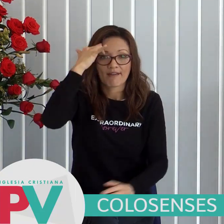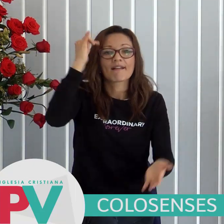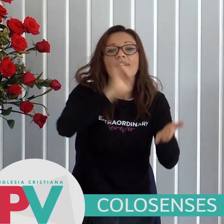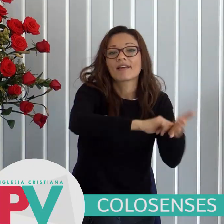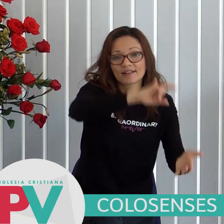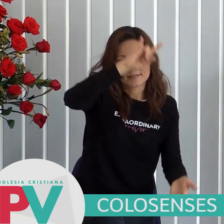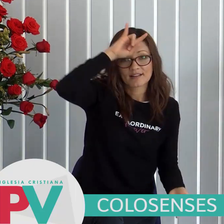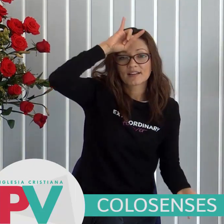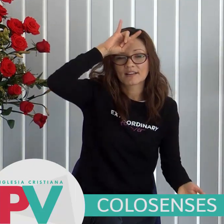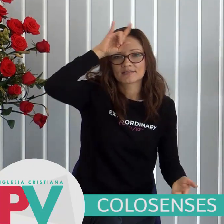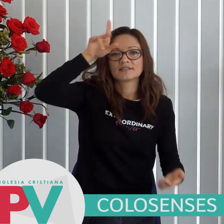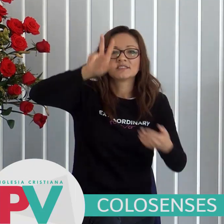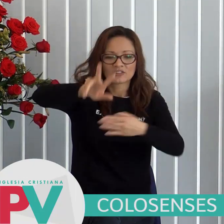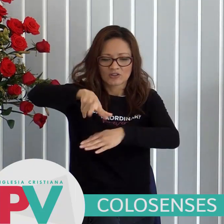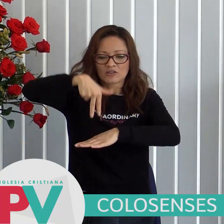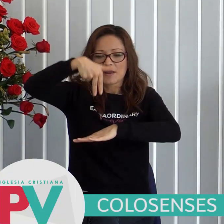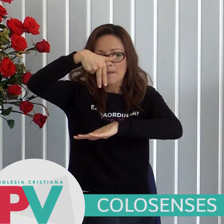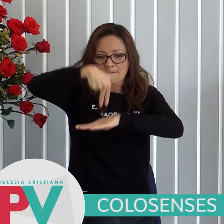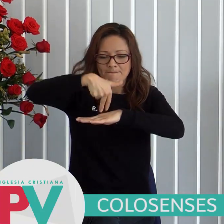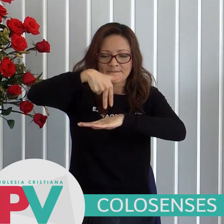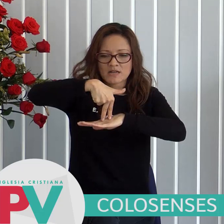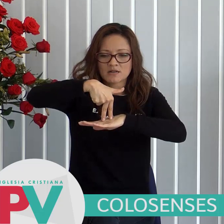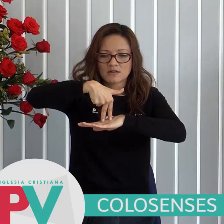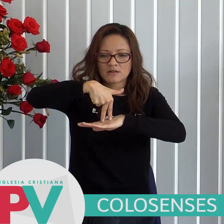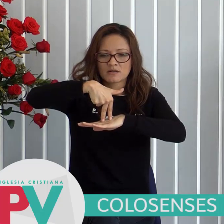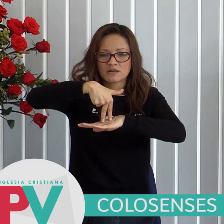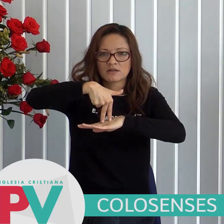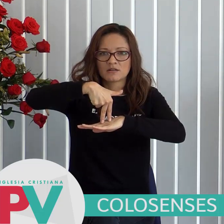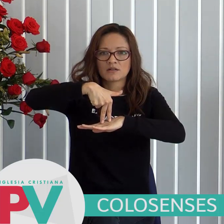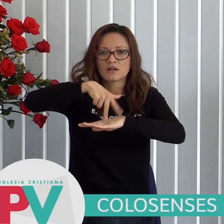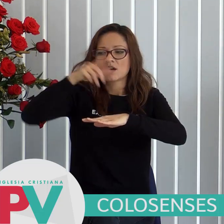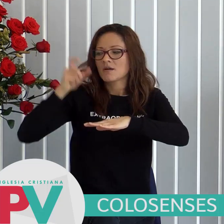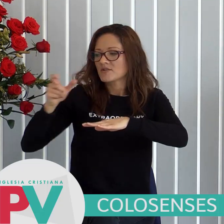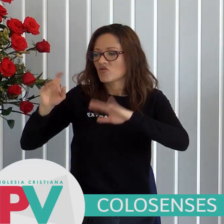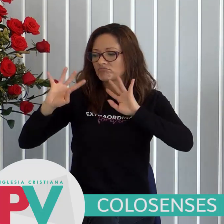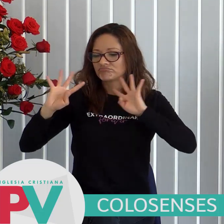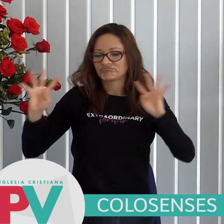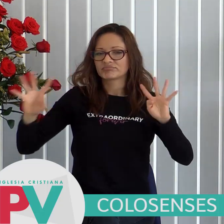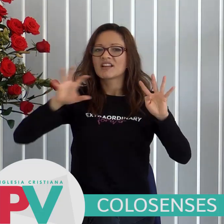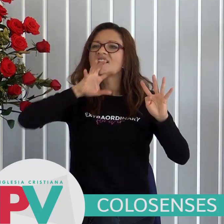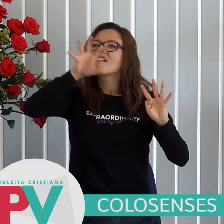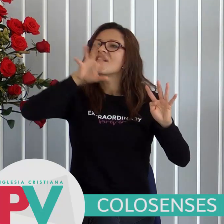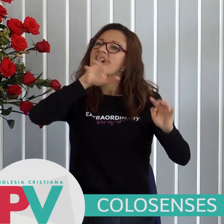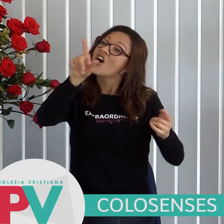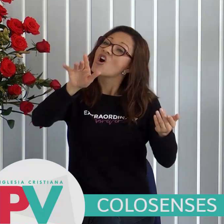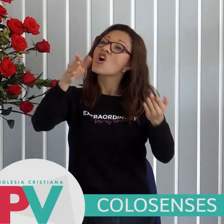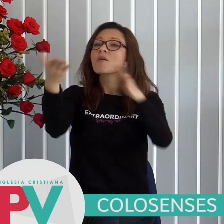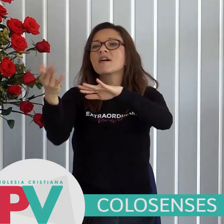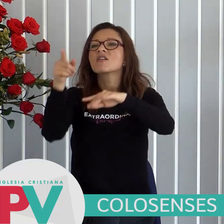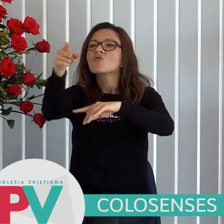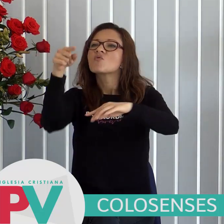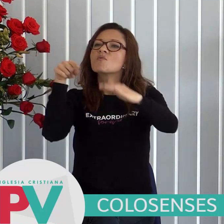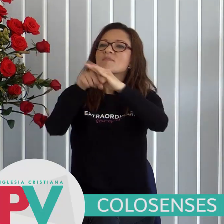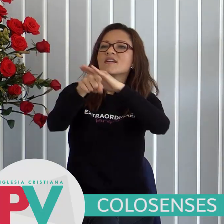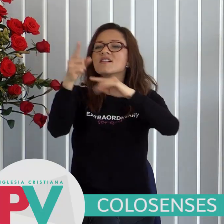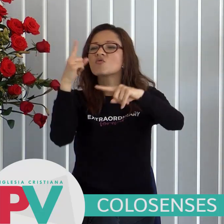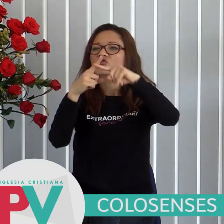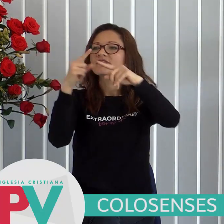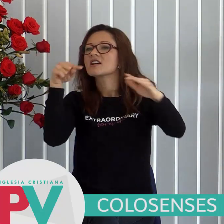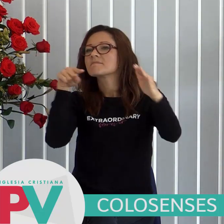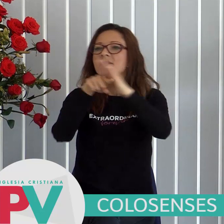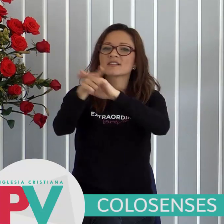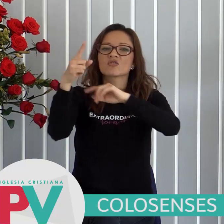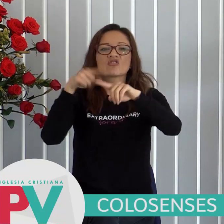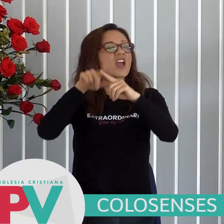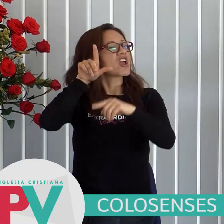se está parando en el pretorio con los que gritaban, crucifícale, crucifícale, porque